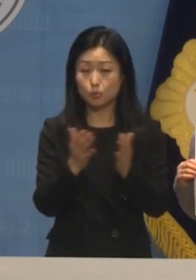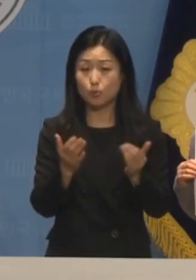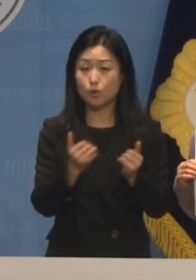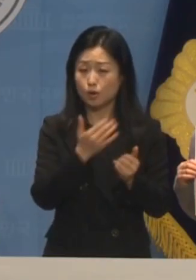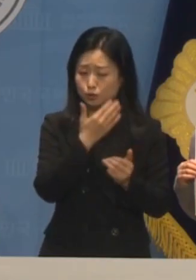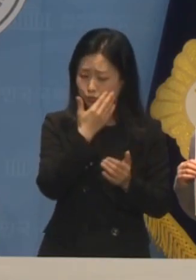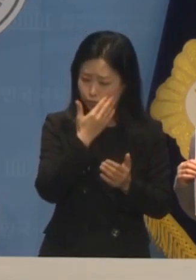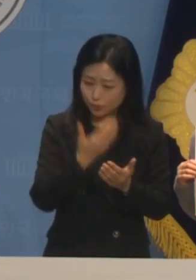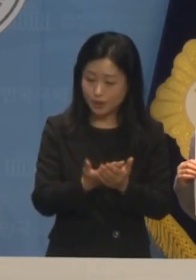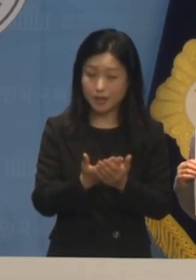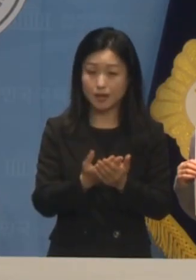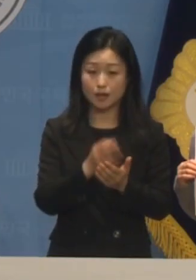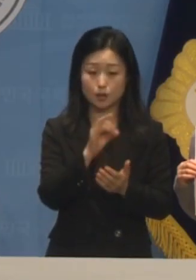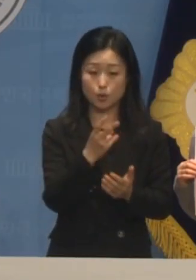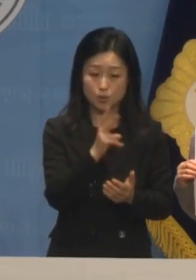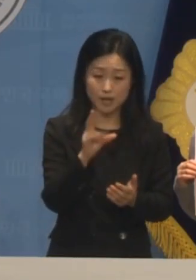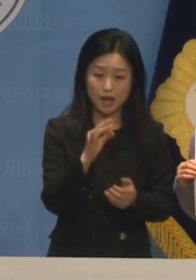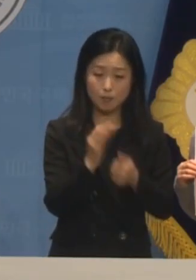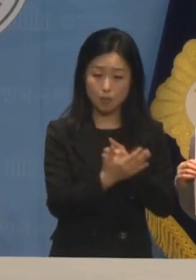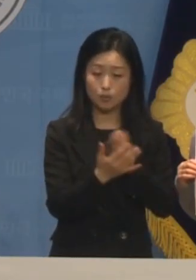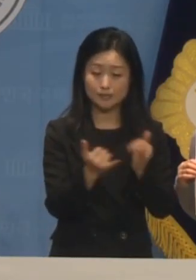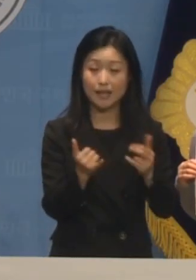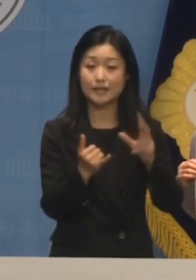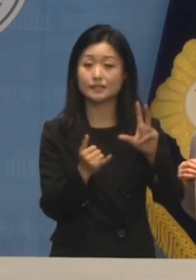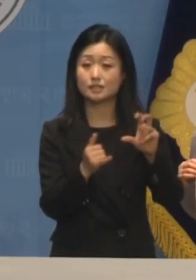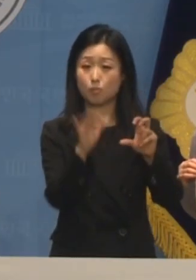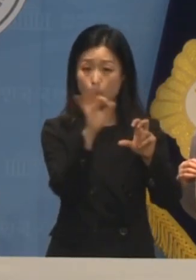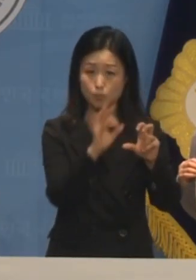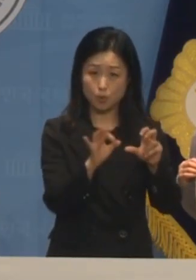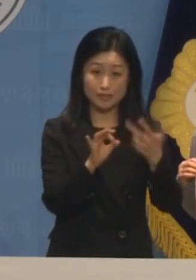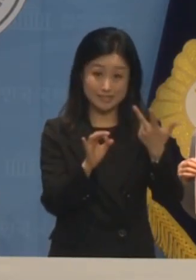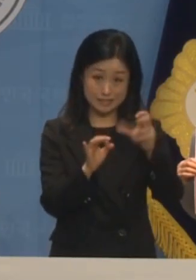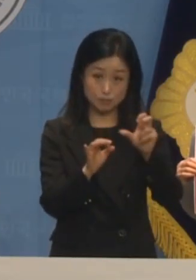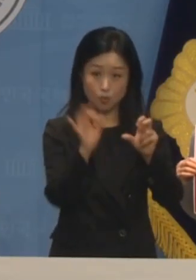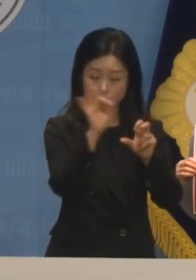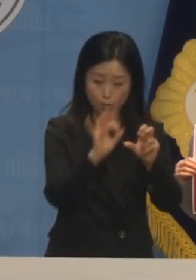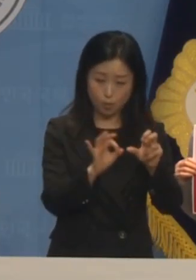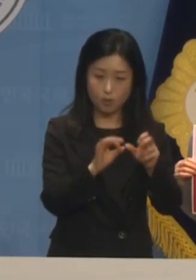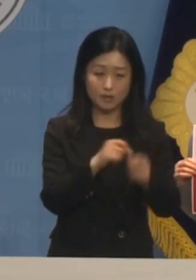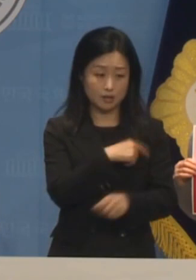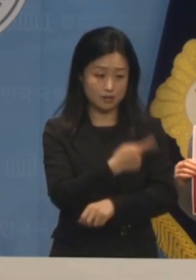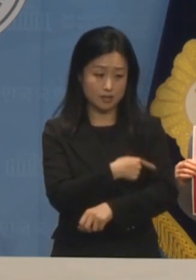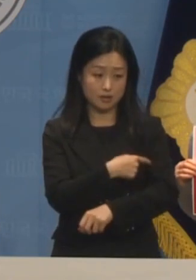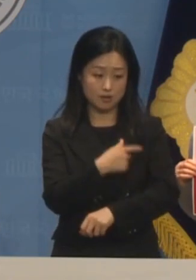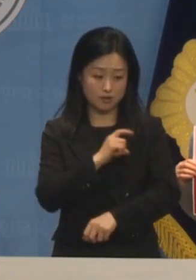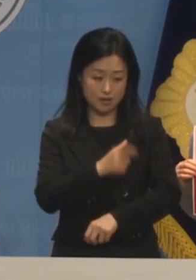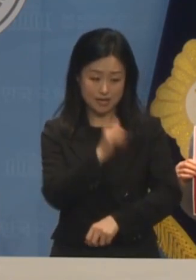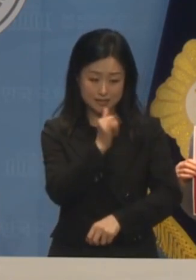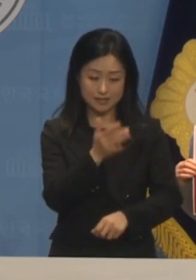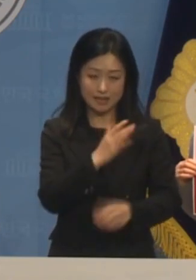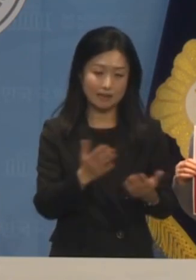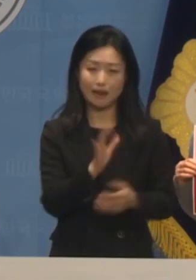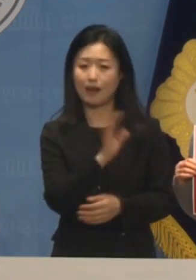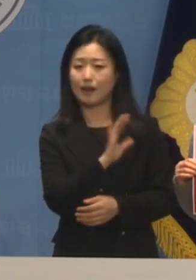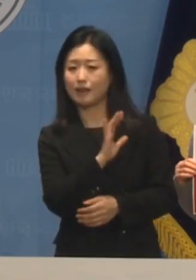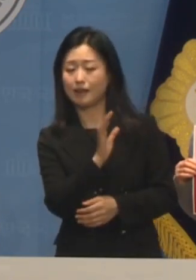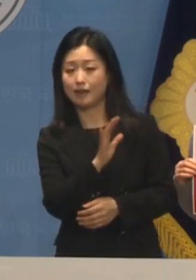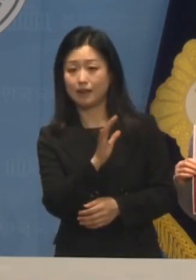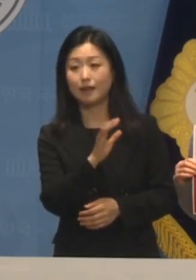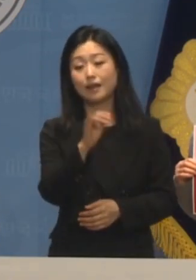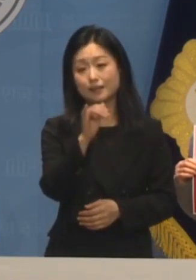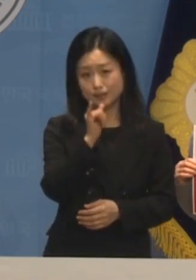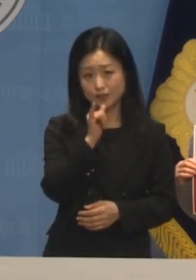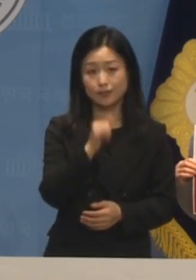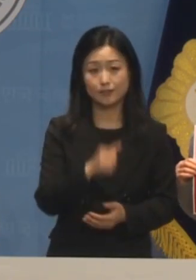주체인 요양보호사의 75%가 자격을 보유하고도 요양보호사로서 일하지 않는 수급 불균형